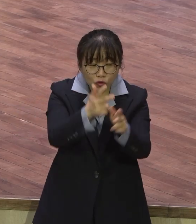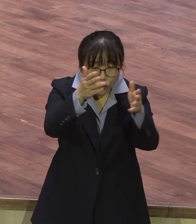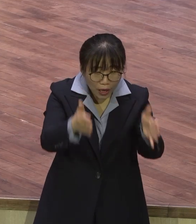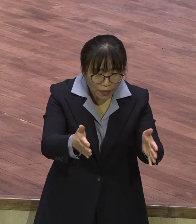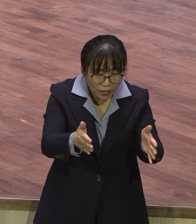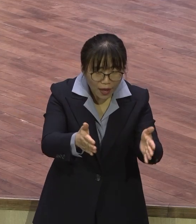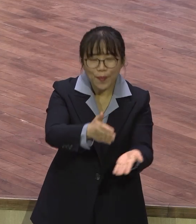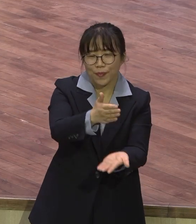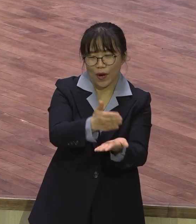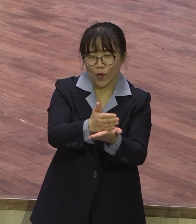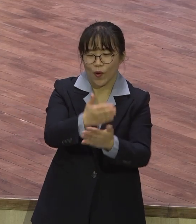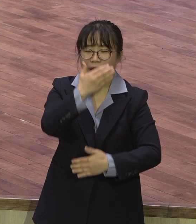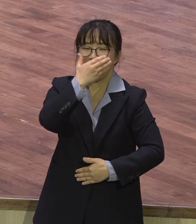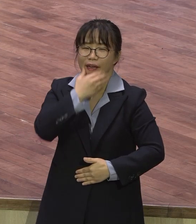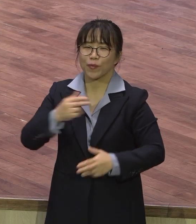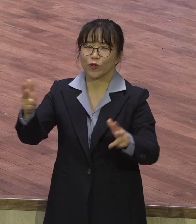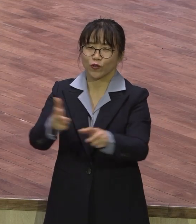행복주간입니다